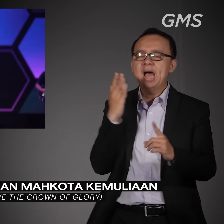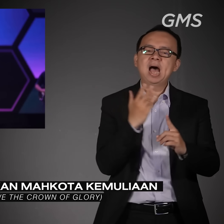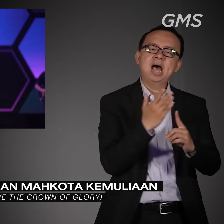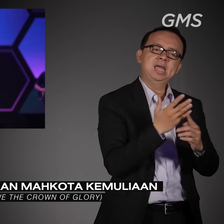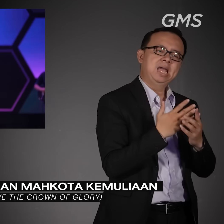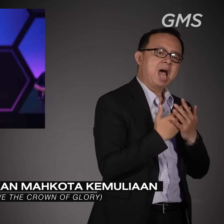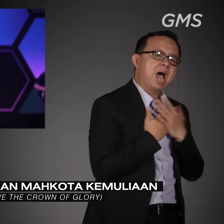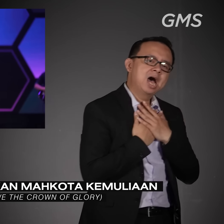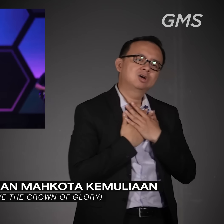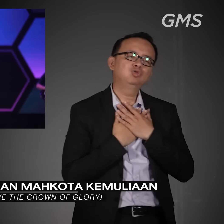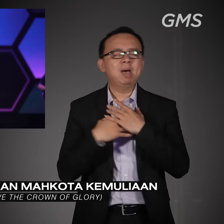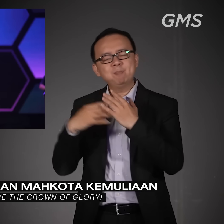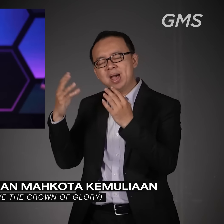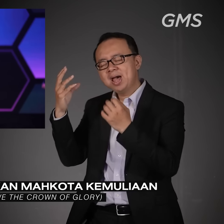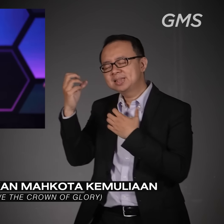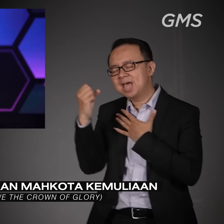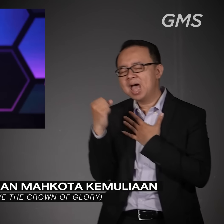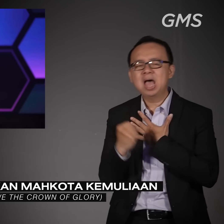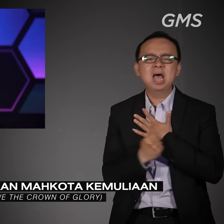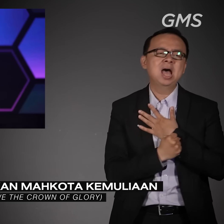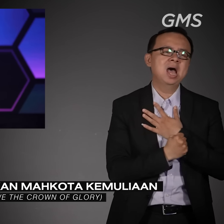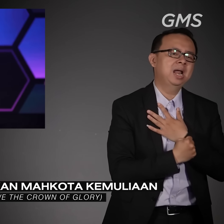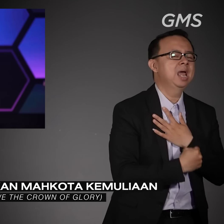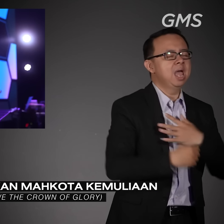Sampai ku dapatkan